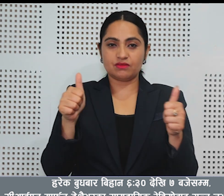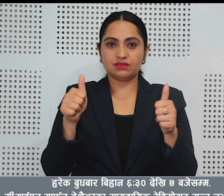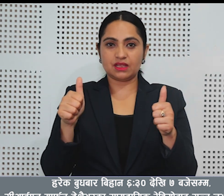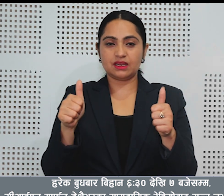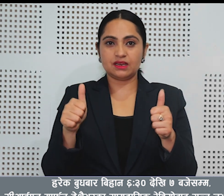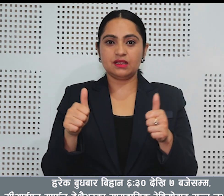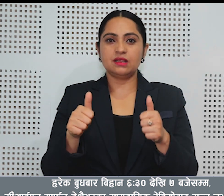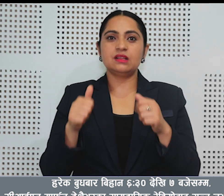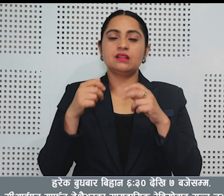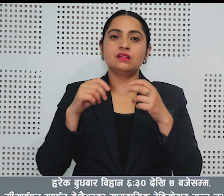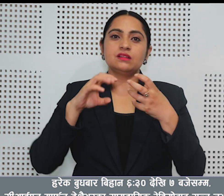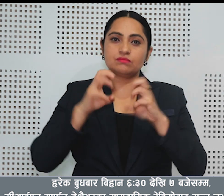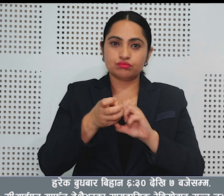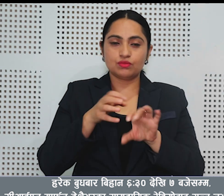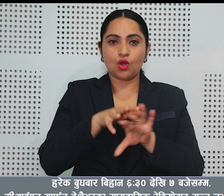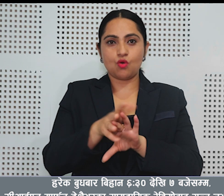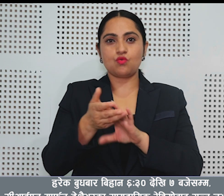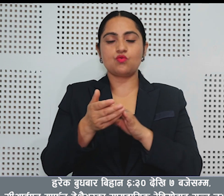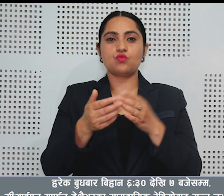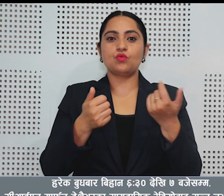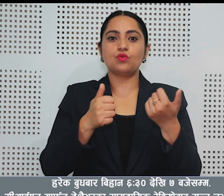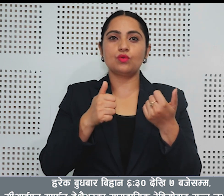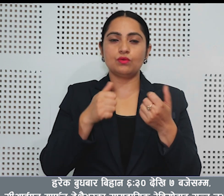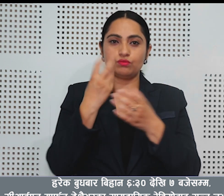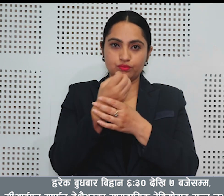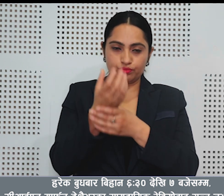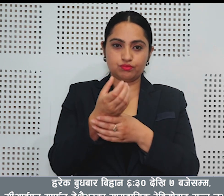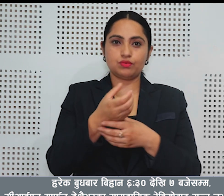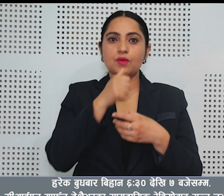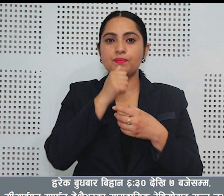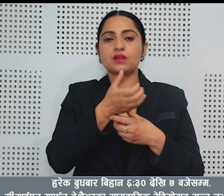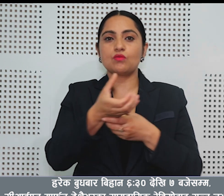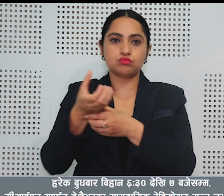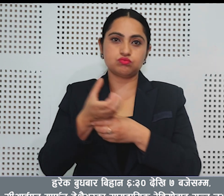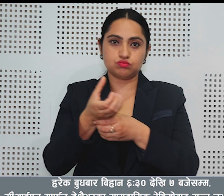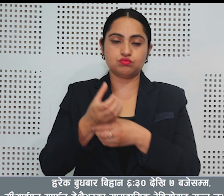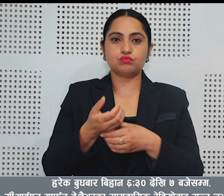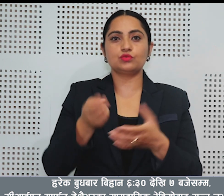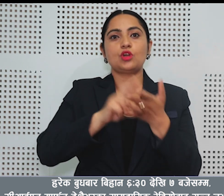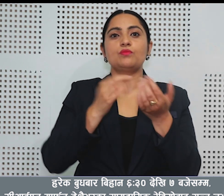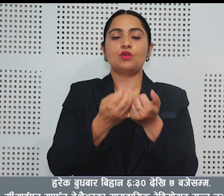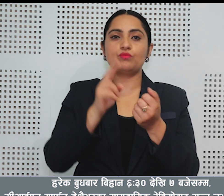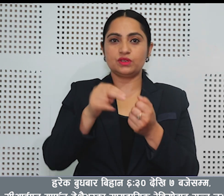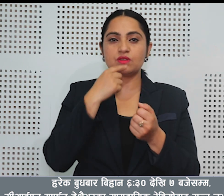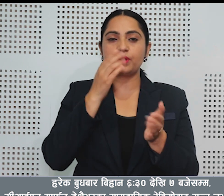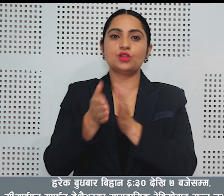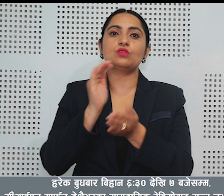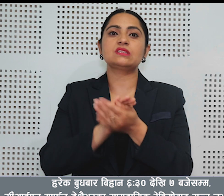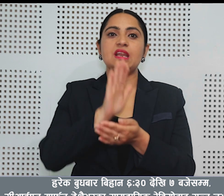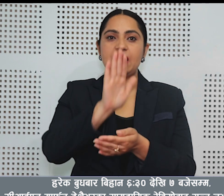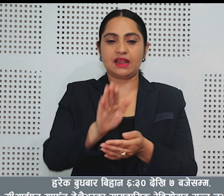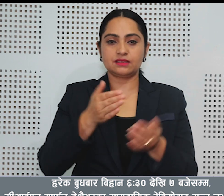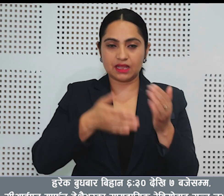अब मेसिनरी औजारहरू होइन अथवा दमकल नै अलिकति हामीले बढाउनु पर्छ भन्ने खालको हामीले योजनामा चाहिँ राखेका छौँ। हजुर,